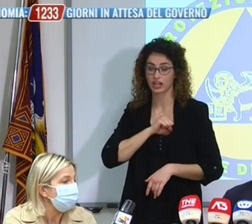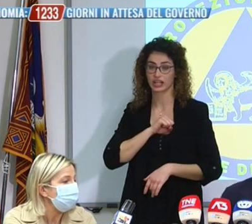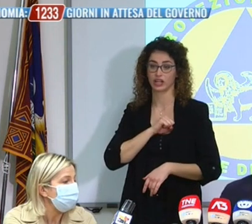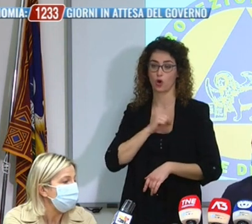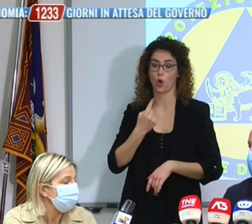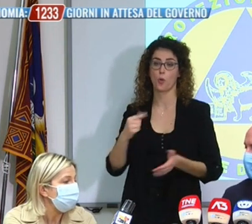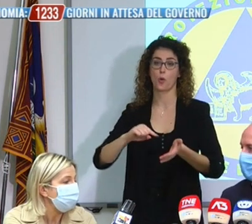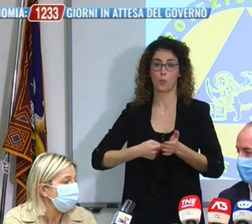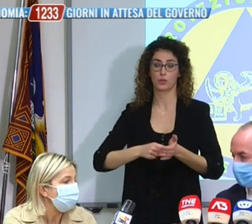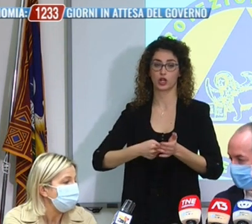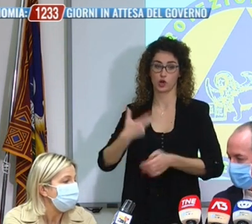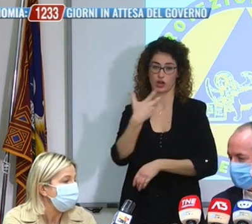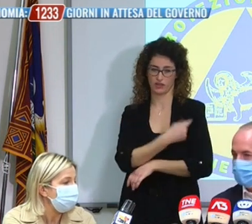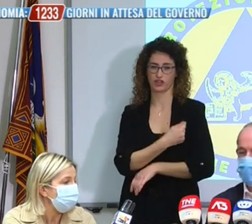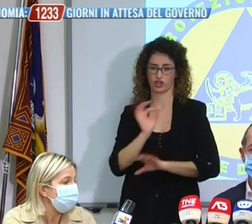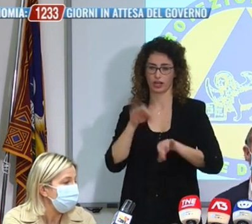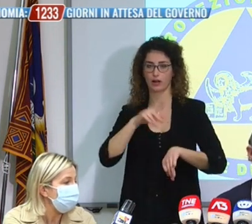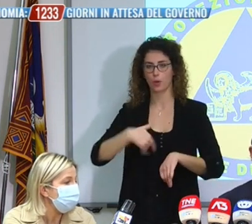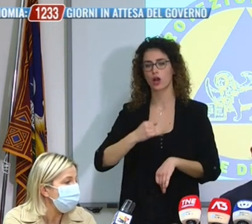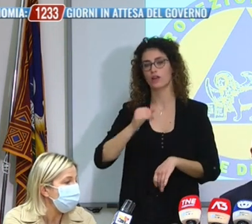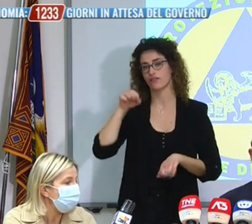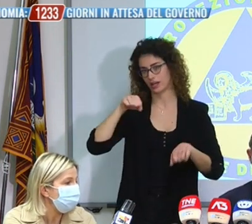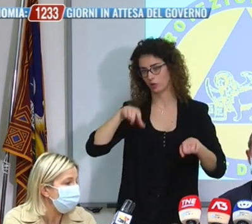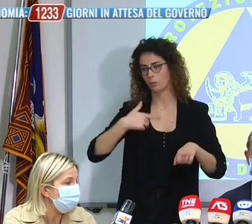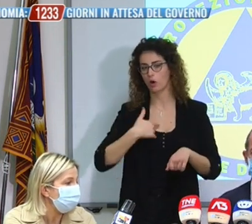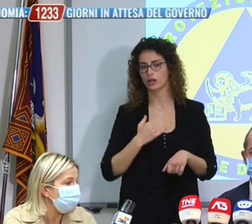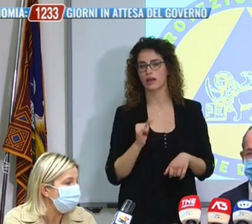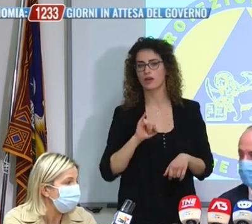Veneto. Poi arriva Johnson & Johnson, che verrà,